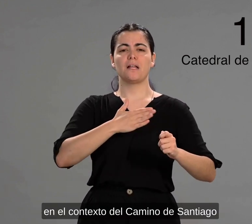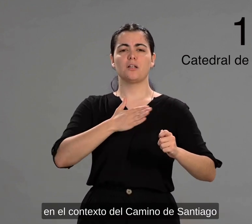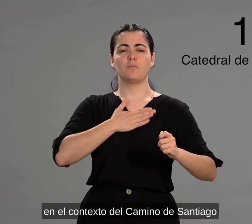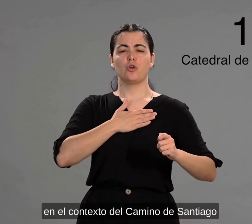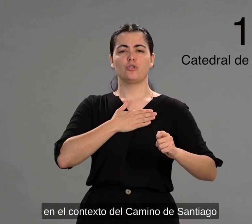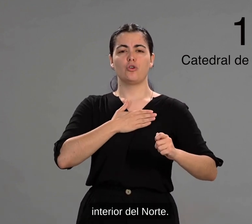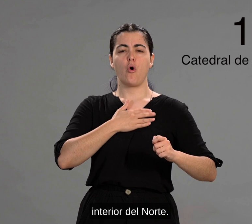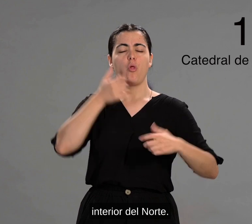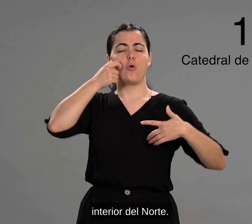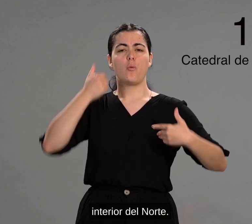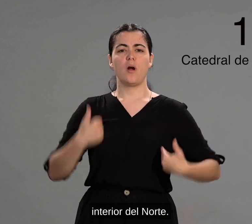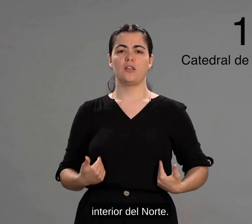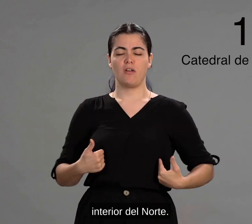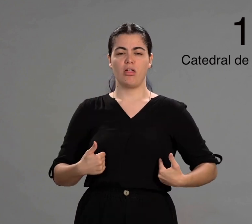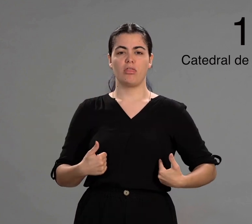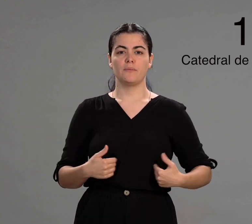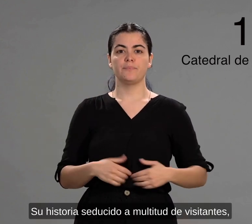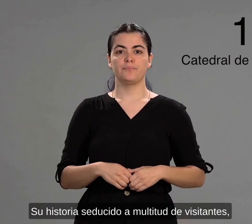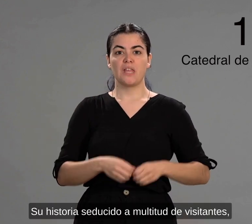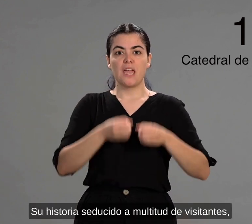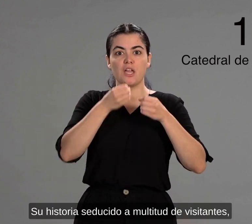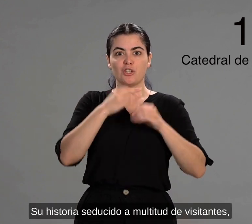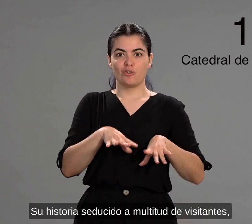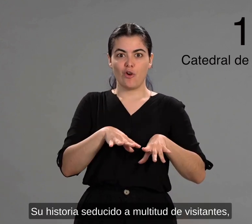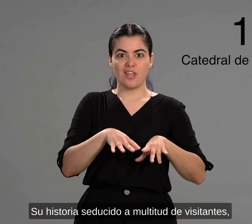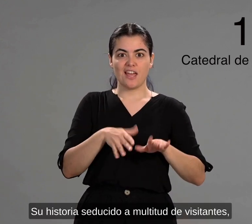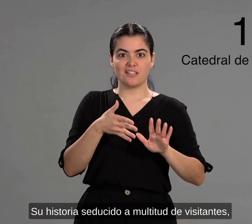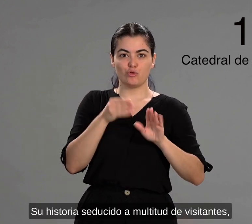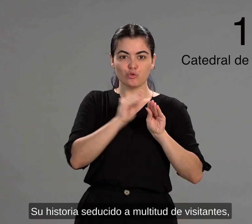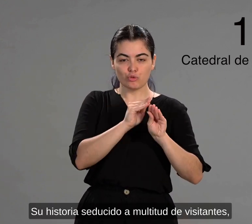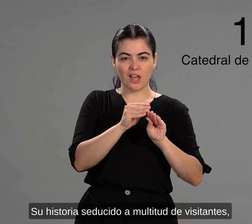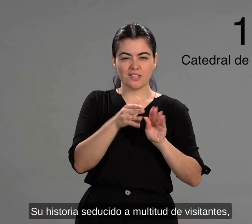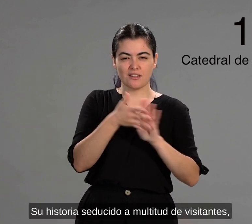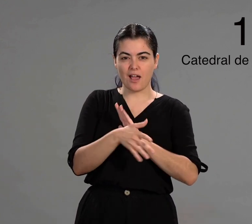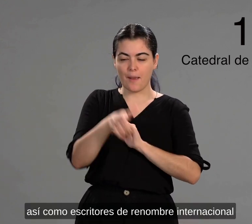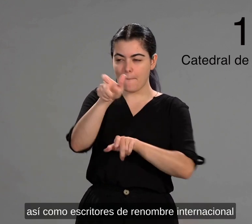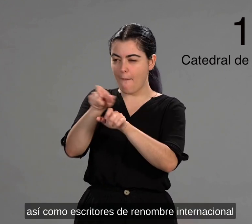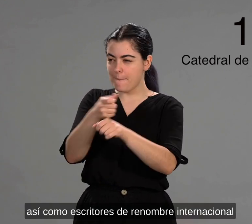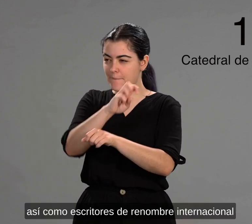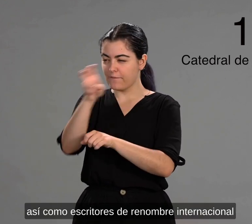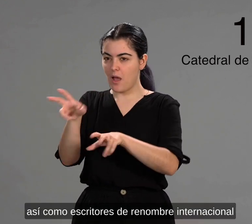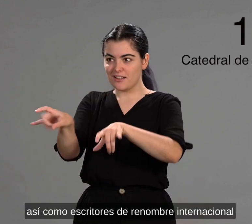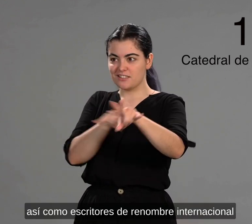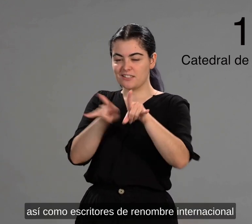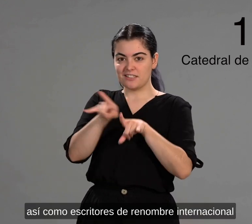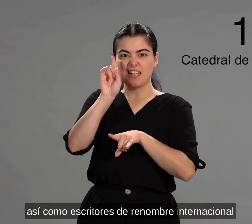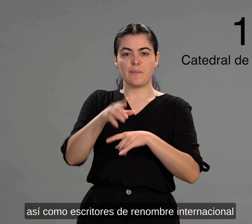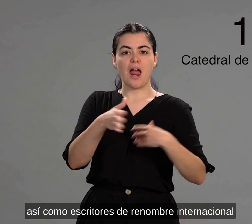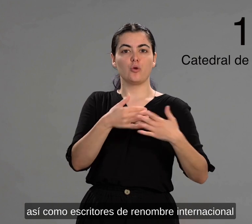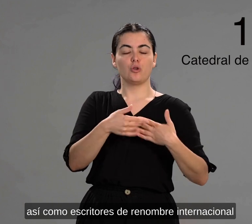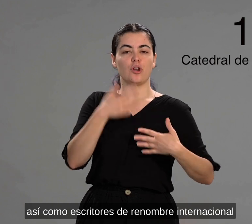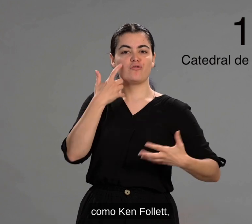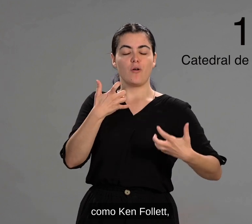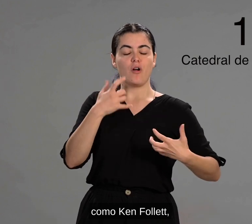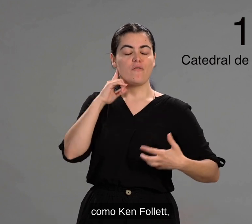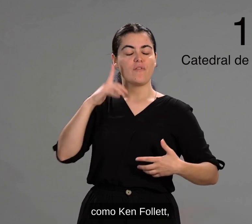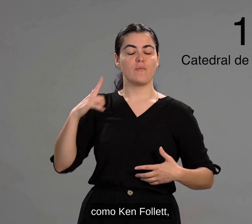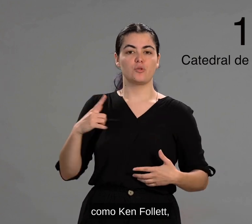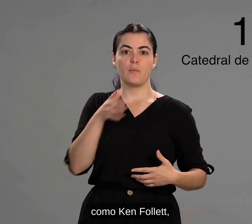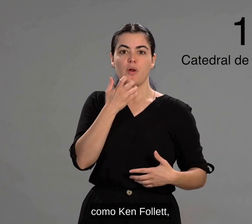Santiago Interior del Norte. Su historia ha seducido a multitud de visitantes, así como a escritores de renombre internacional como Ken Follett, que